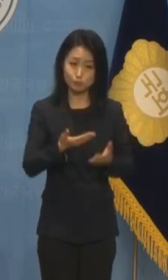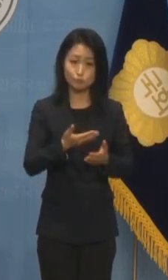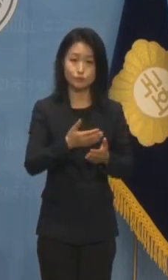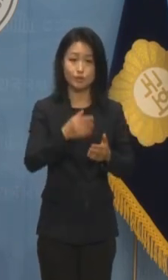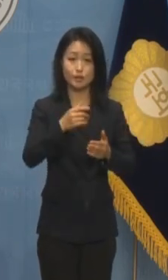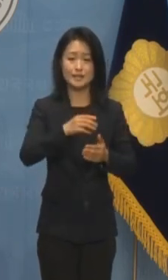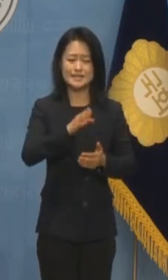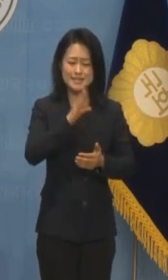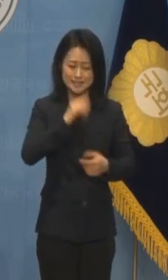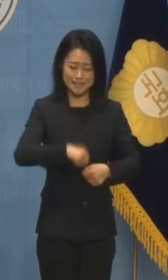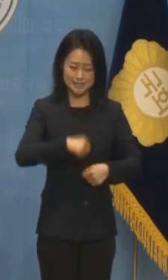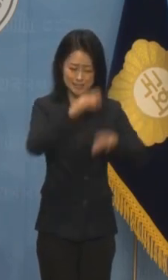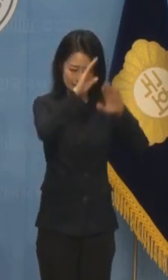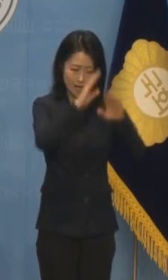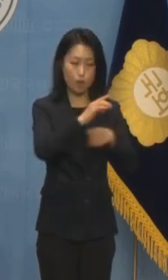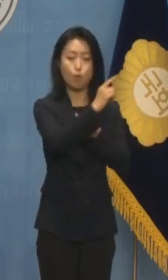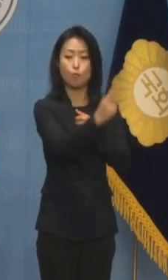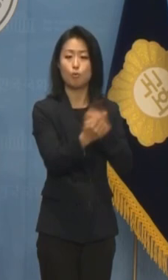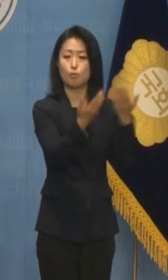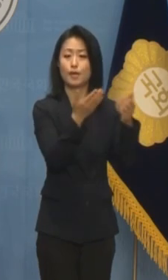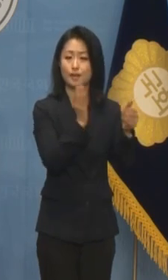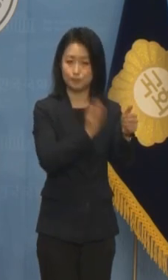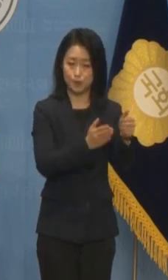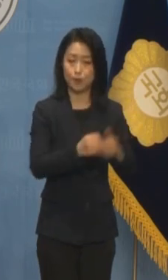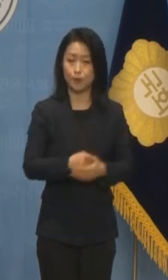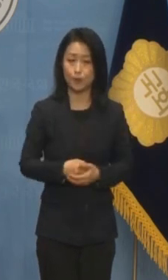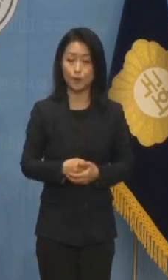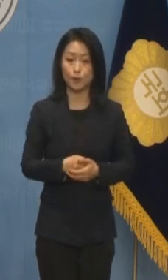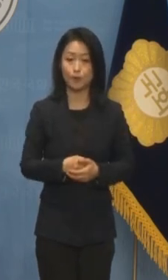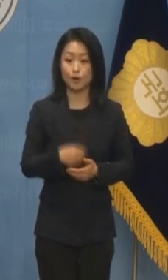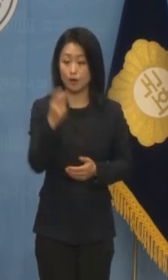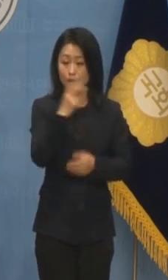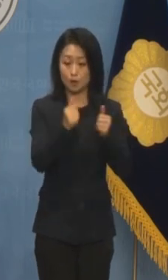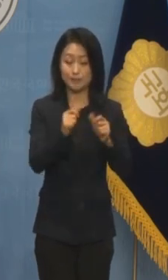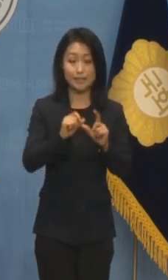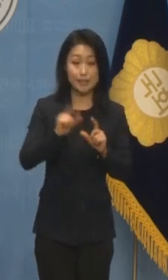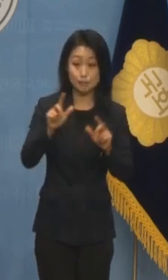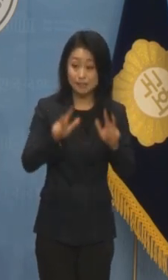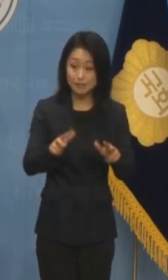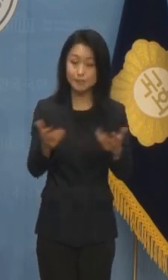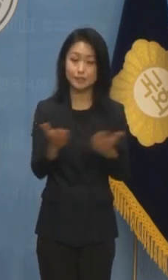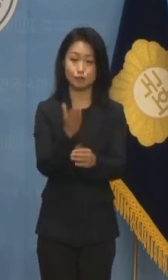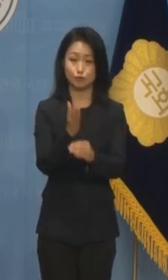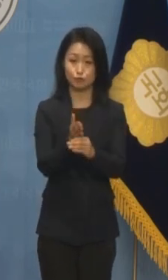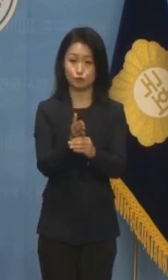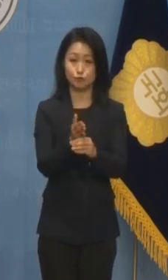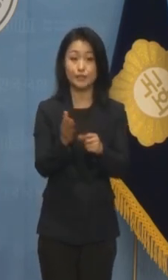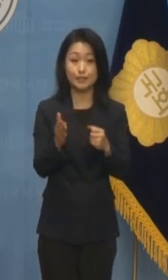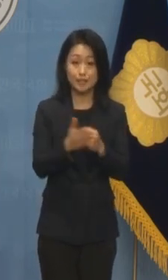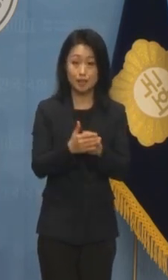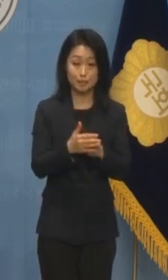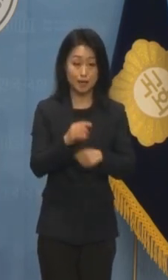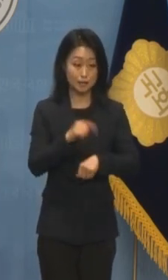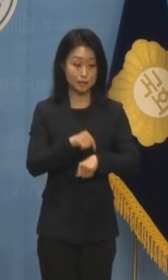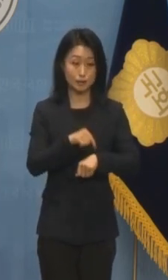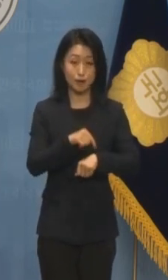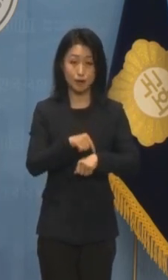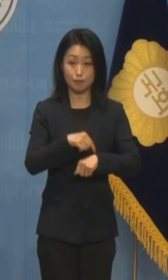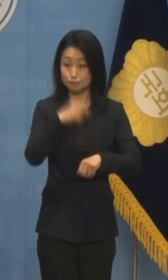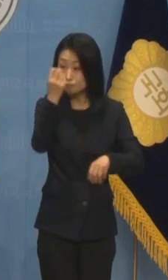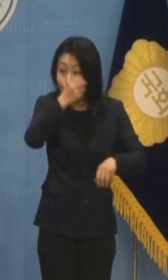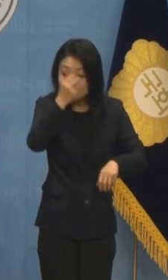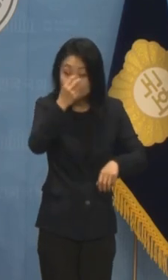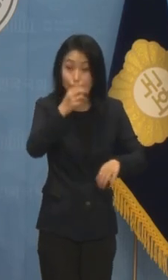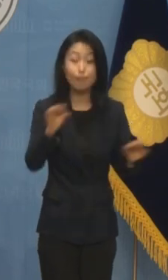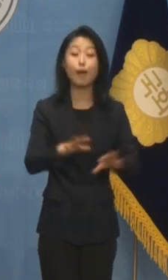그대로 보고부터 해야 할 것입니다. 관련 검사 대부분이 현직에 있다 하니 시간이 걸릴 일도